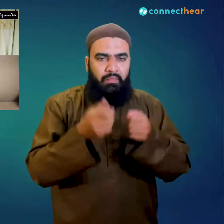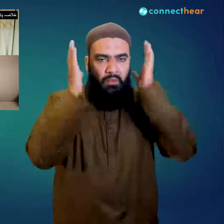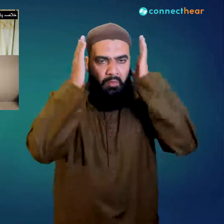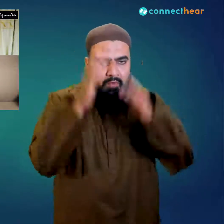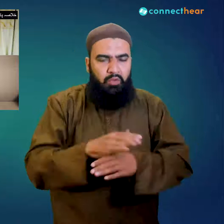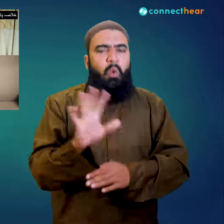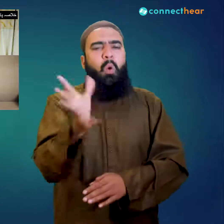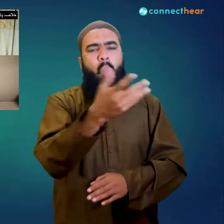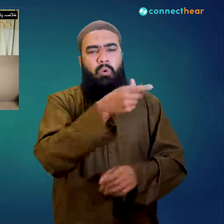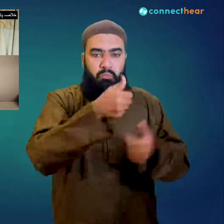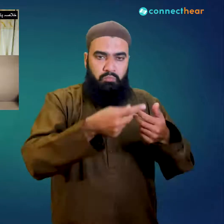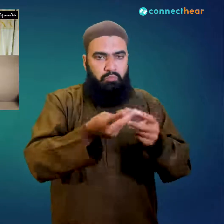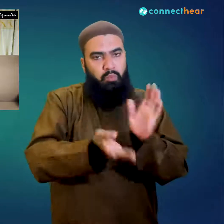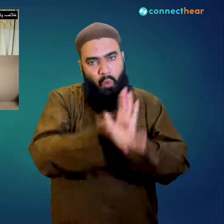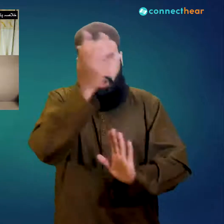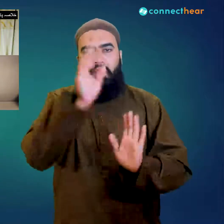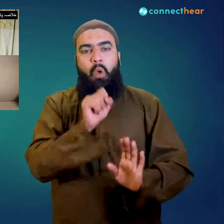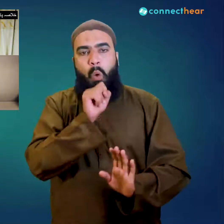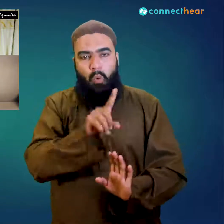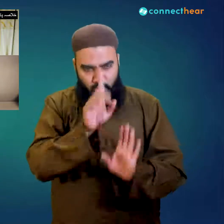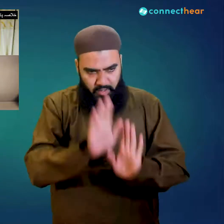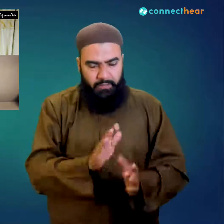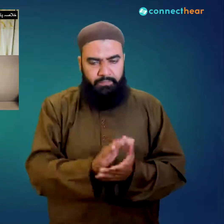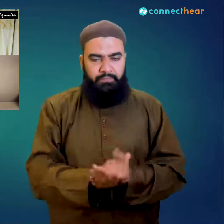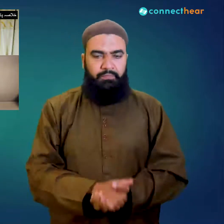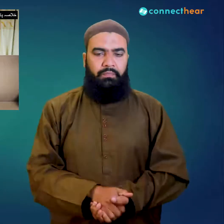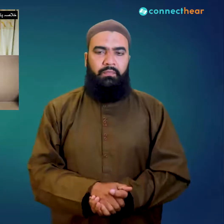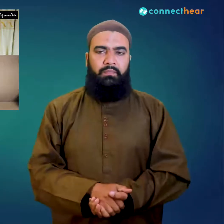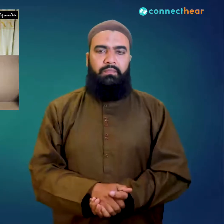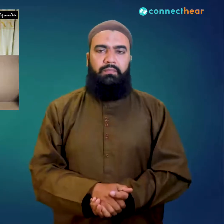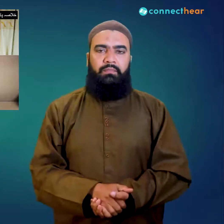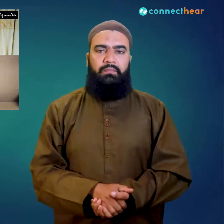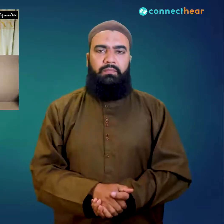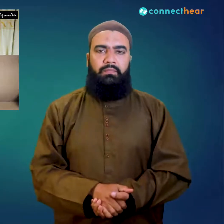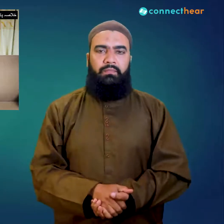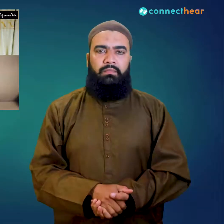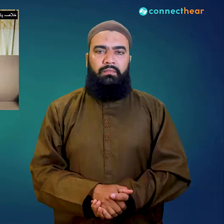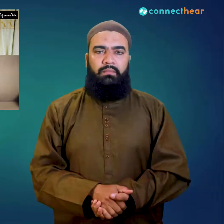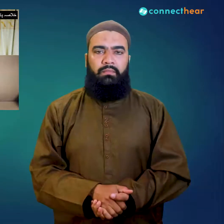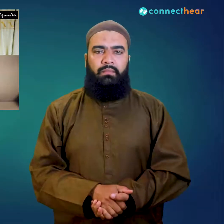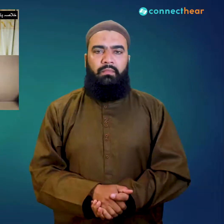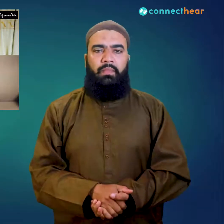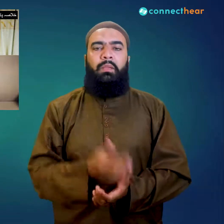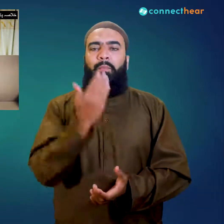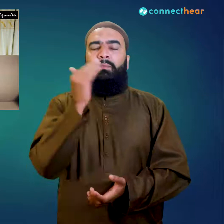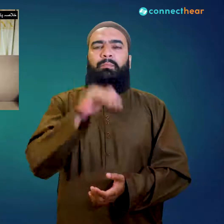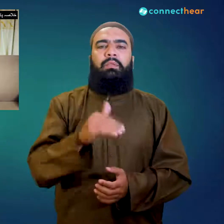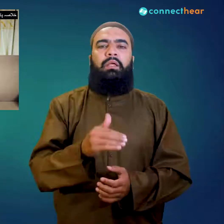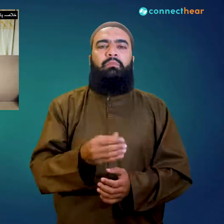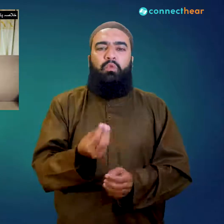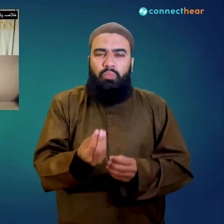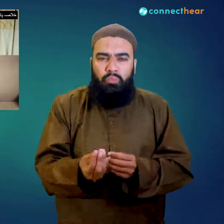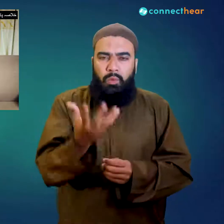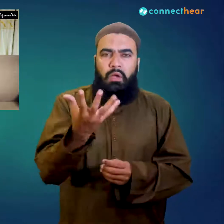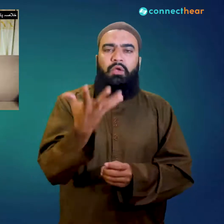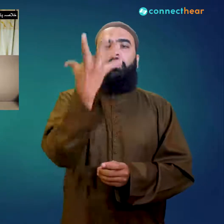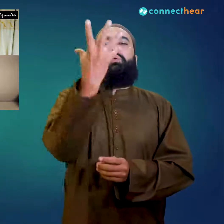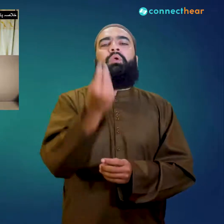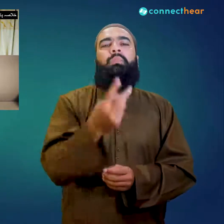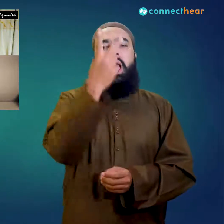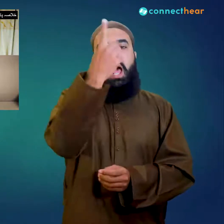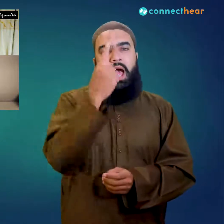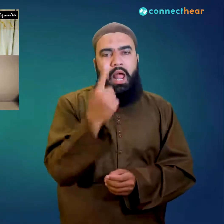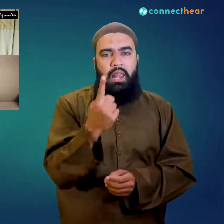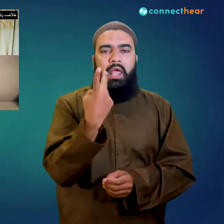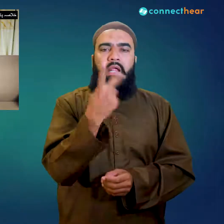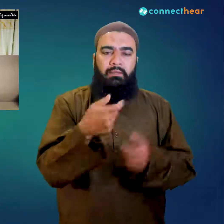کے ساتھ کریں، اور یہ بھی ملتا ہے یا ایھا الذین آمنوا اذکروا اللہ ذکرا کثیرا، اور یہ بھی ملتا ہے کہ صبح و شام